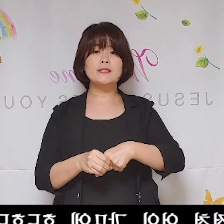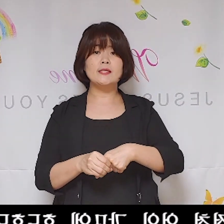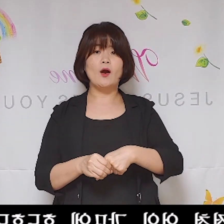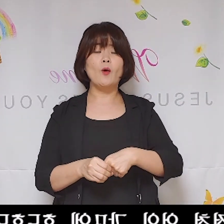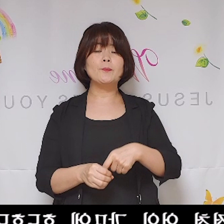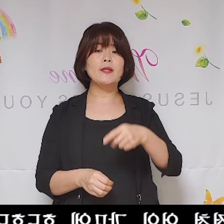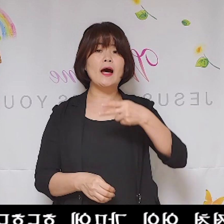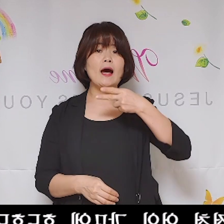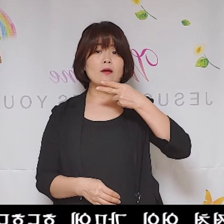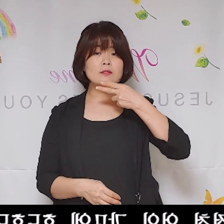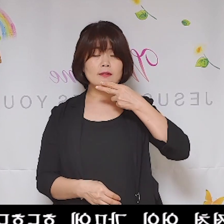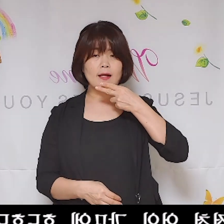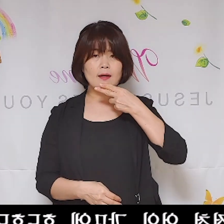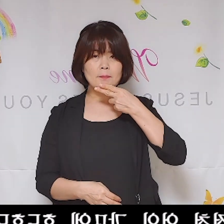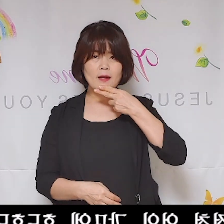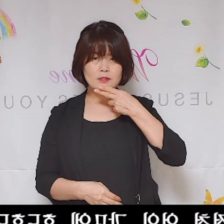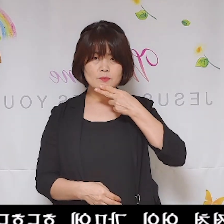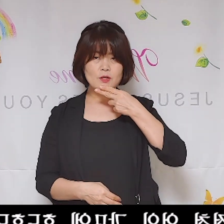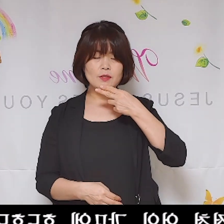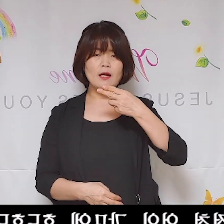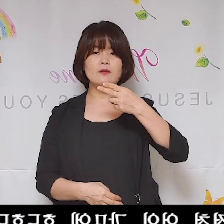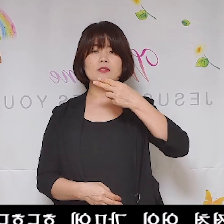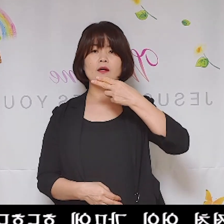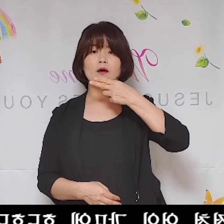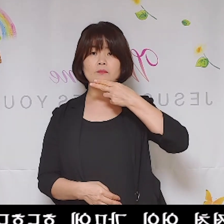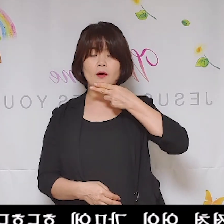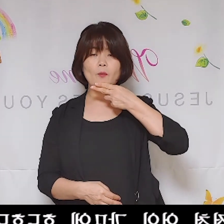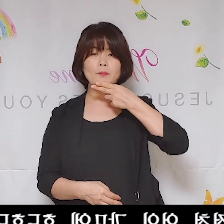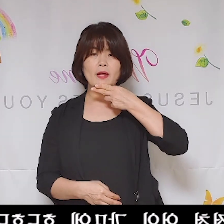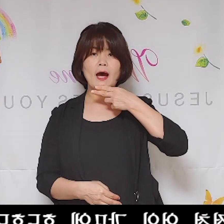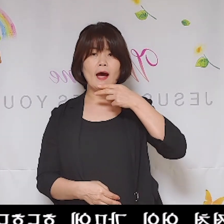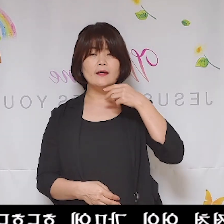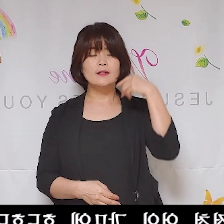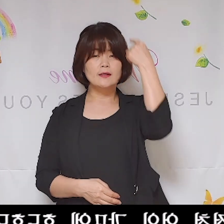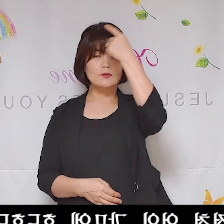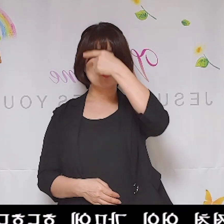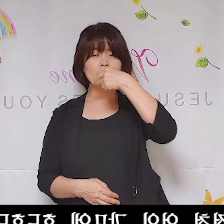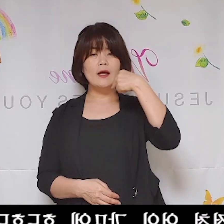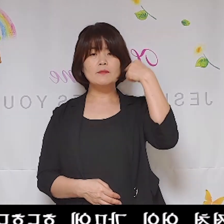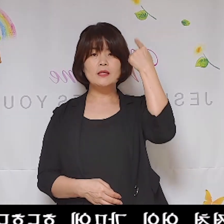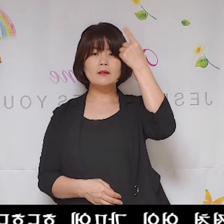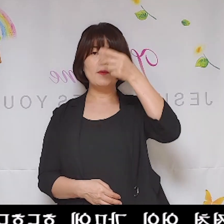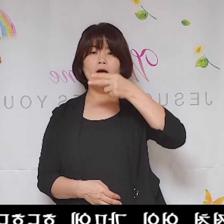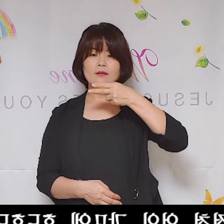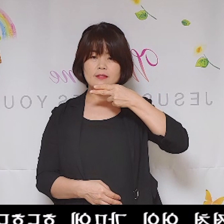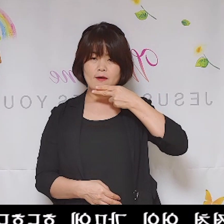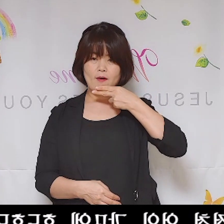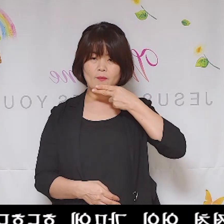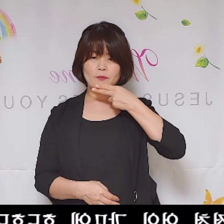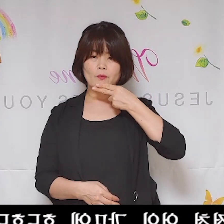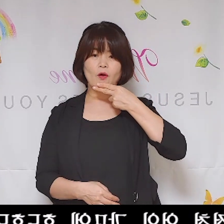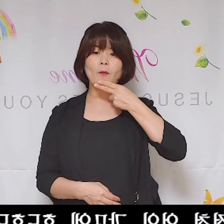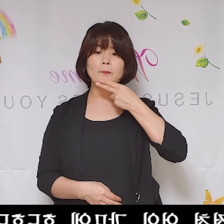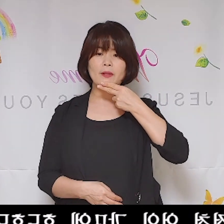없이 없다. 여기서 약간 빵점 처리한 것처럼 없다. 동그라미 빵점 이거